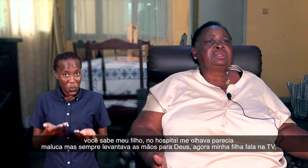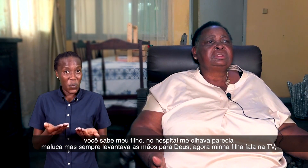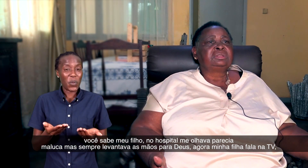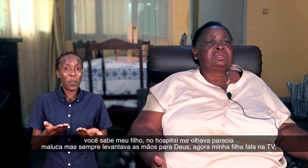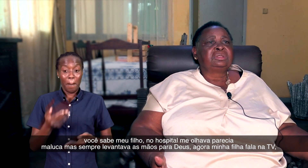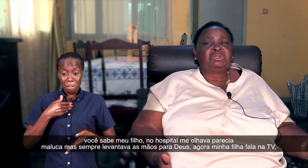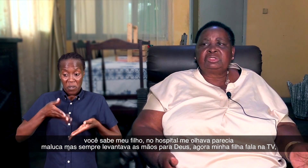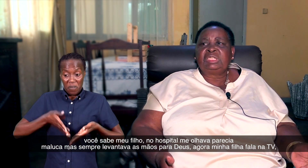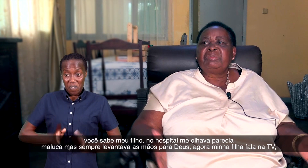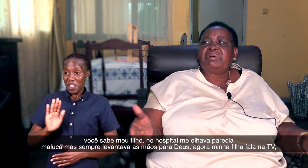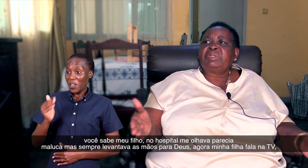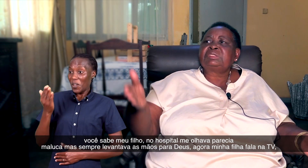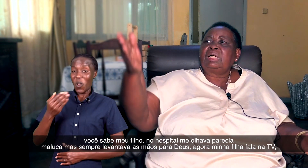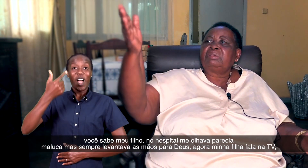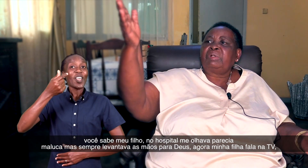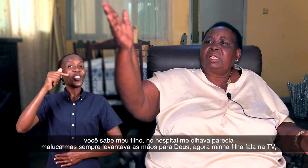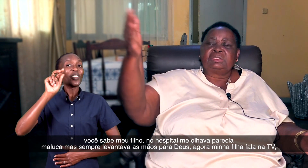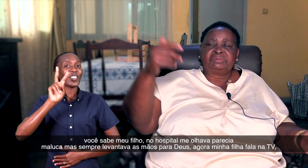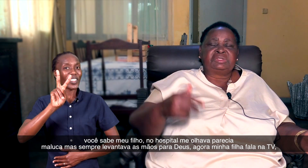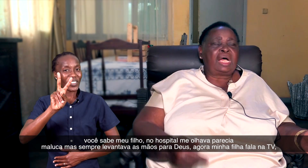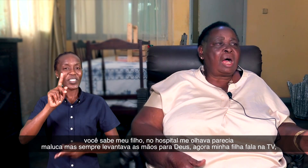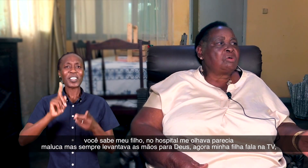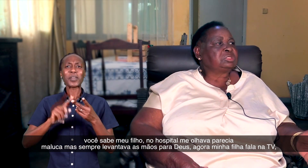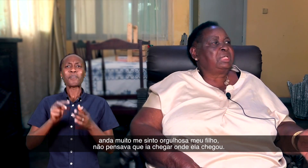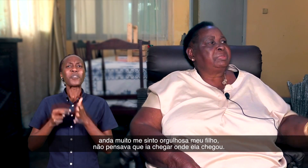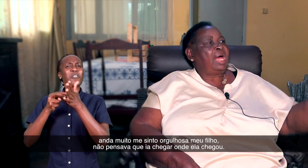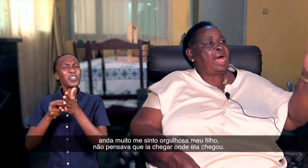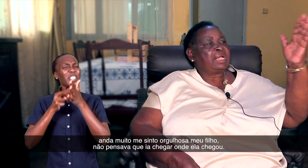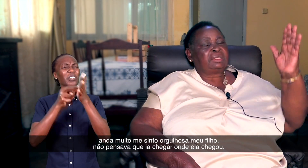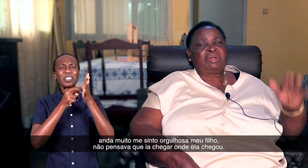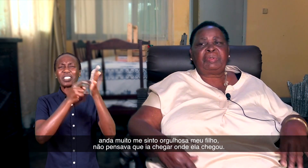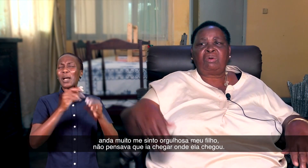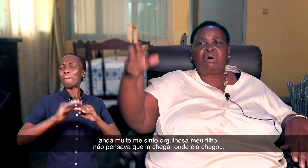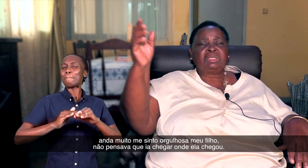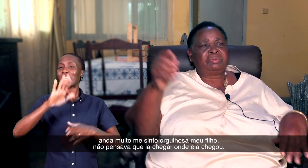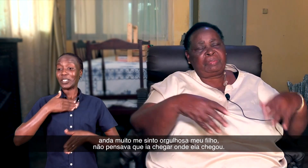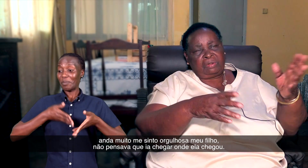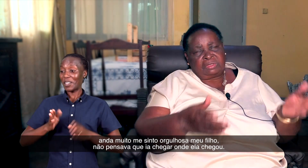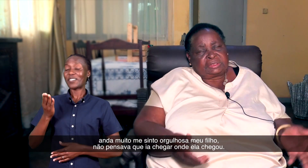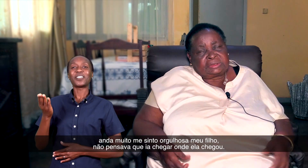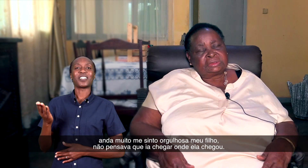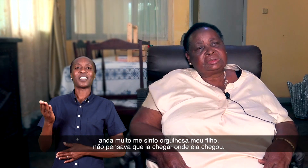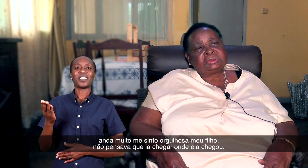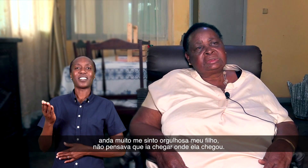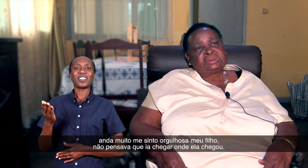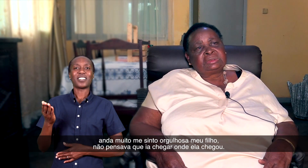aqui. Hoje em dia minha filha está falando na televisão, sempre anda, vai para onde, vai para onde.